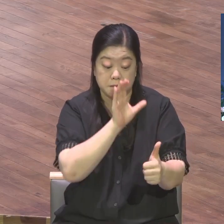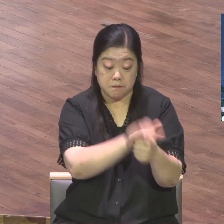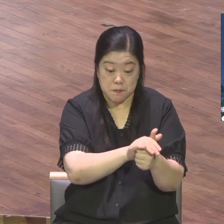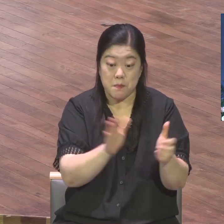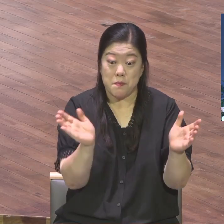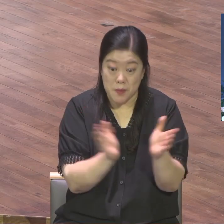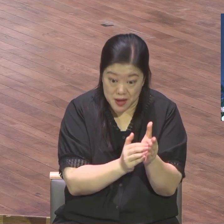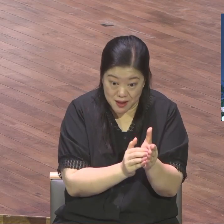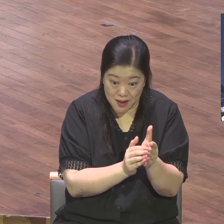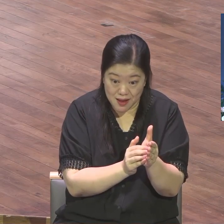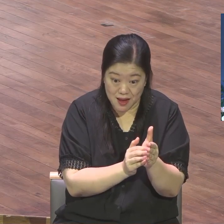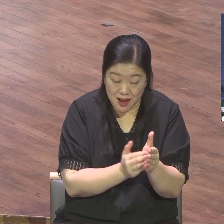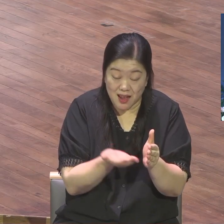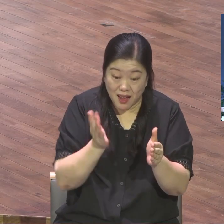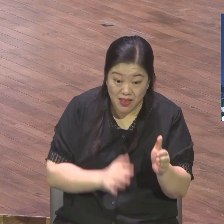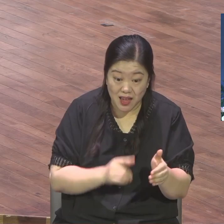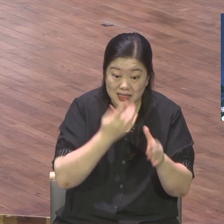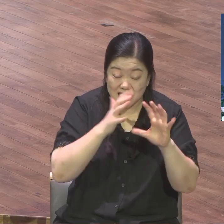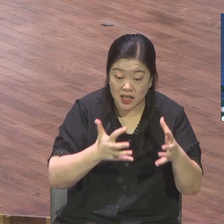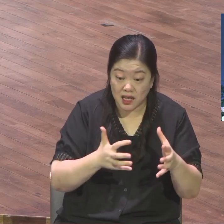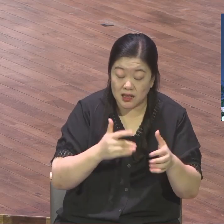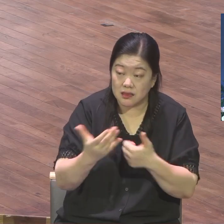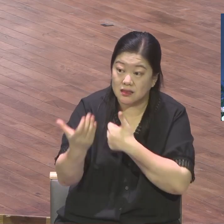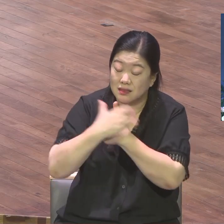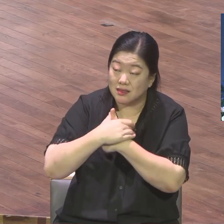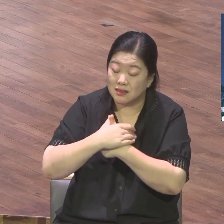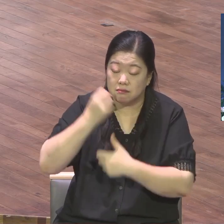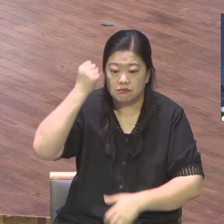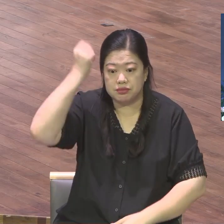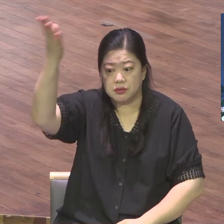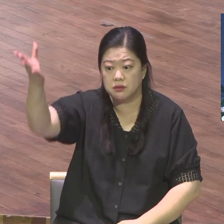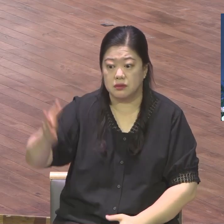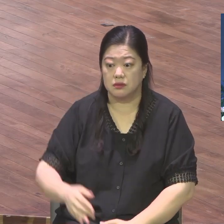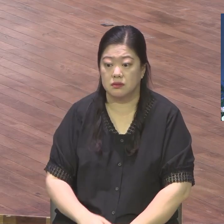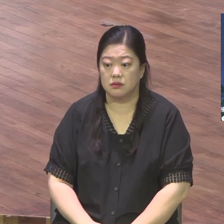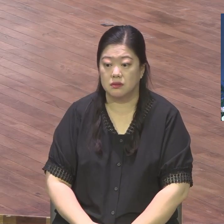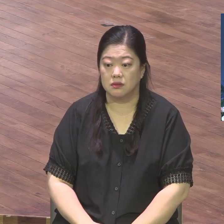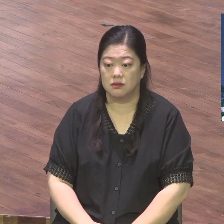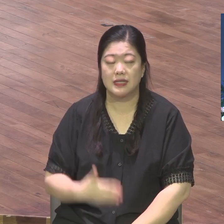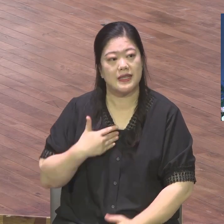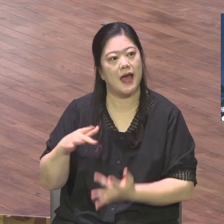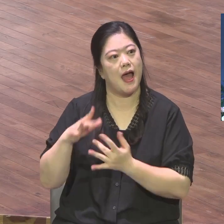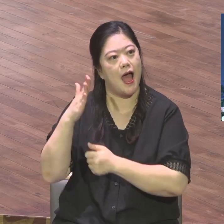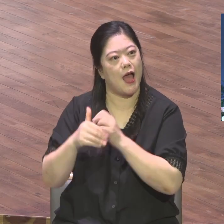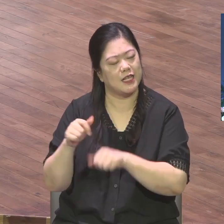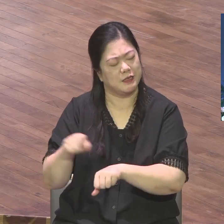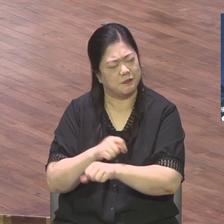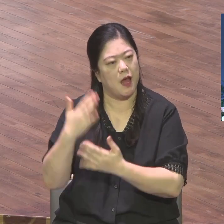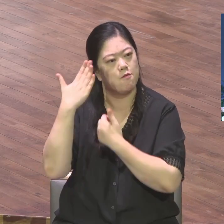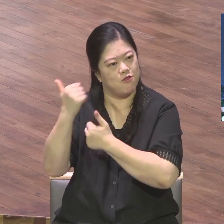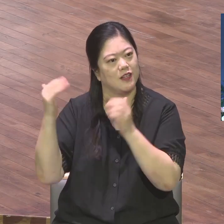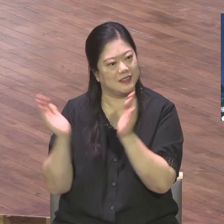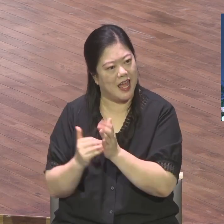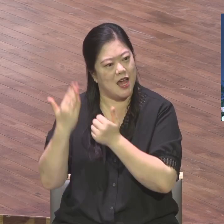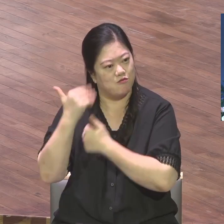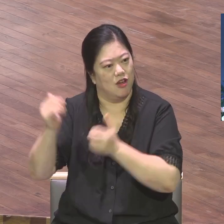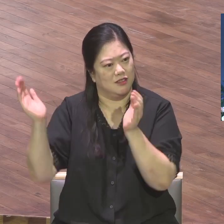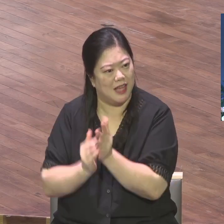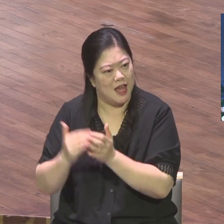백성들은 이걸 놓쳐버렸어. 이 사명을 놓쳐. 우리 택함 받았다. 우리만 택함 받았다.